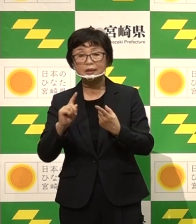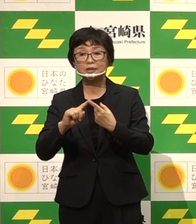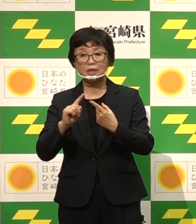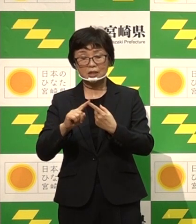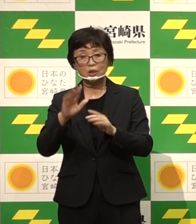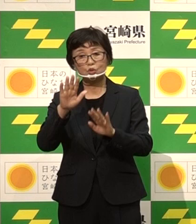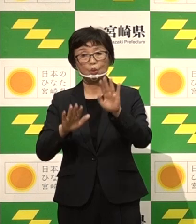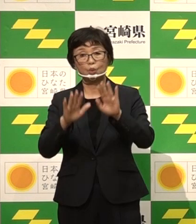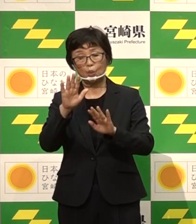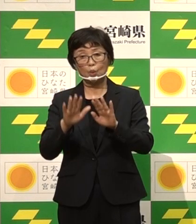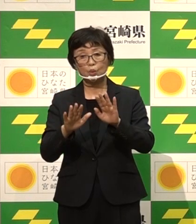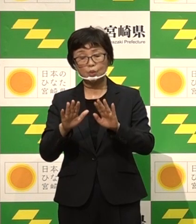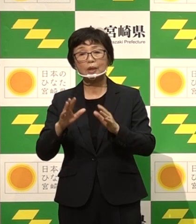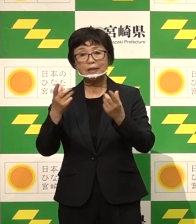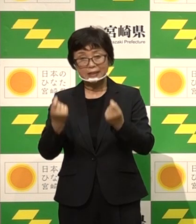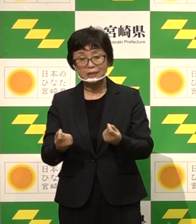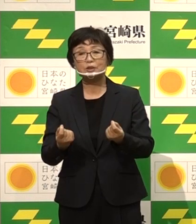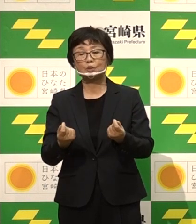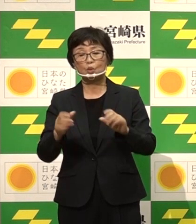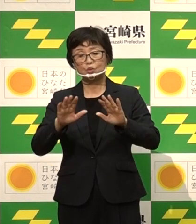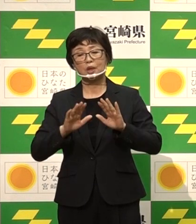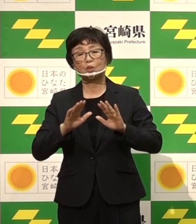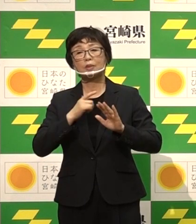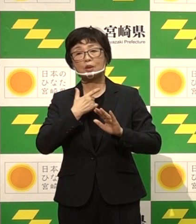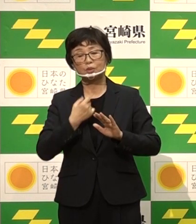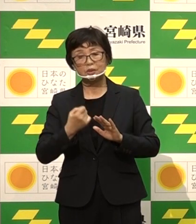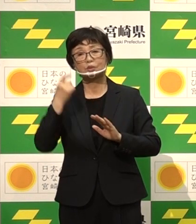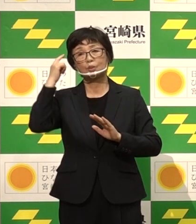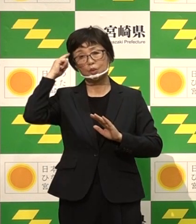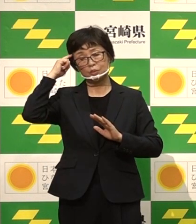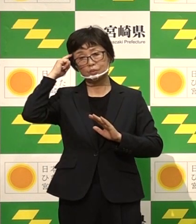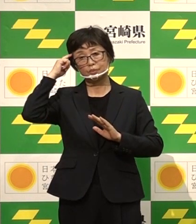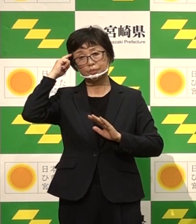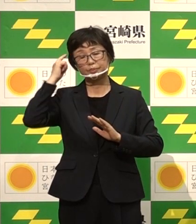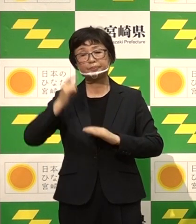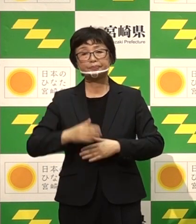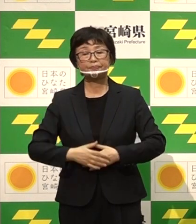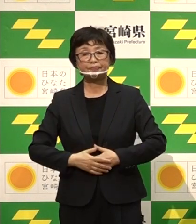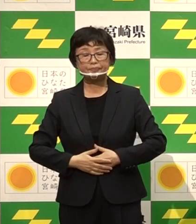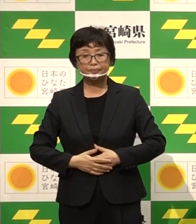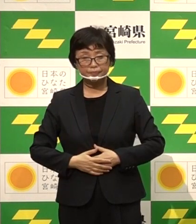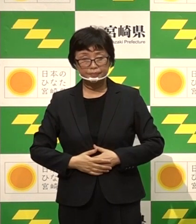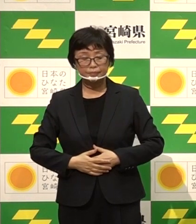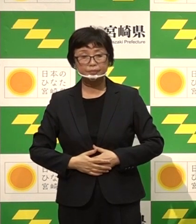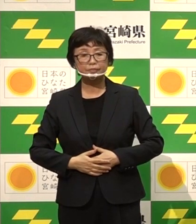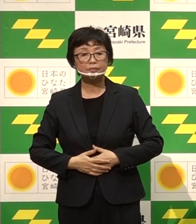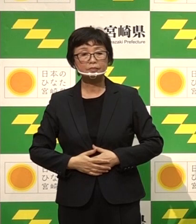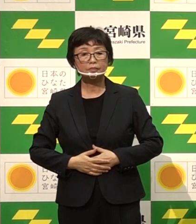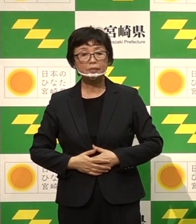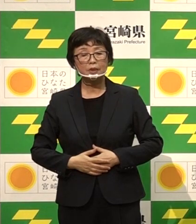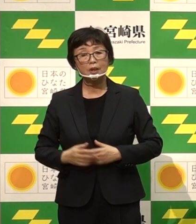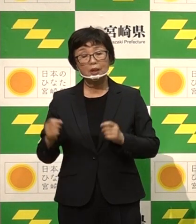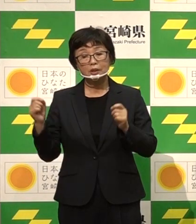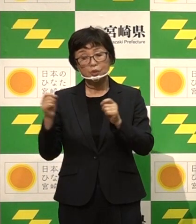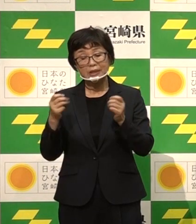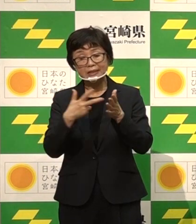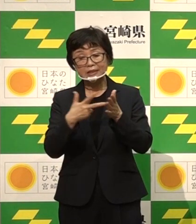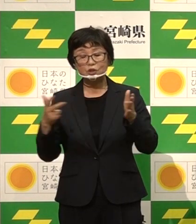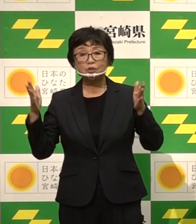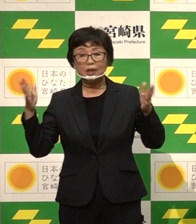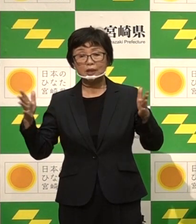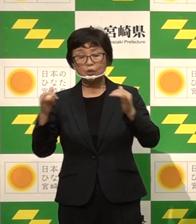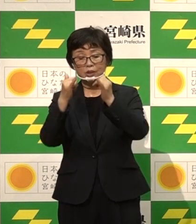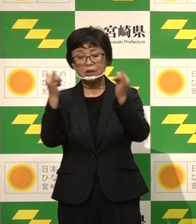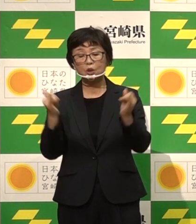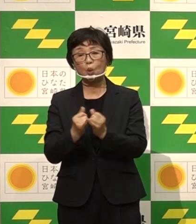状況にあるというところはしっかり受け止めていただきたいと考えております。直近1週間の10万人当たりの感